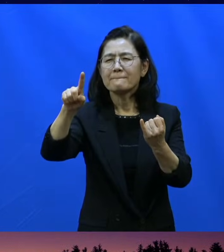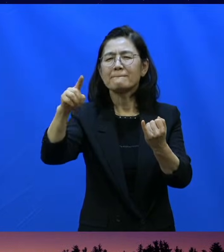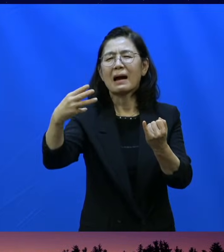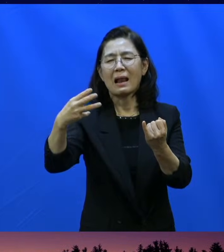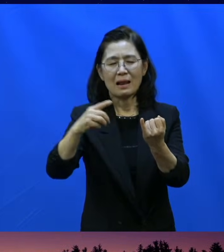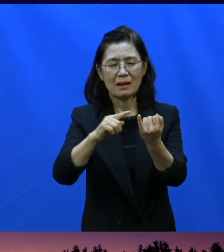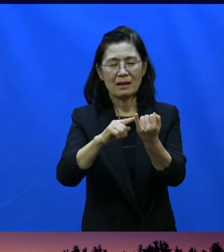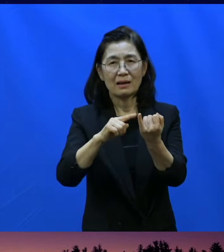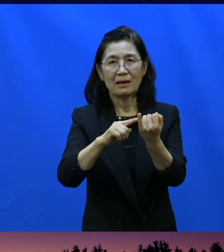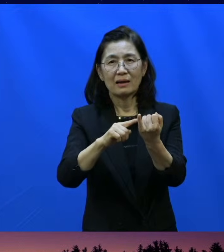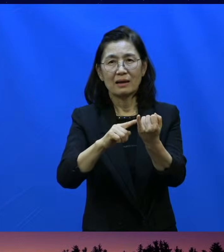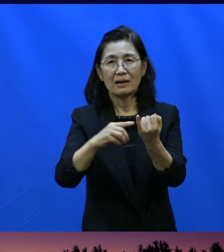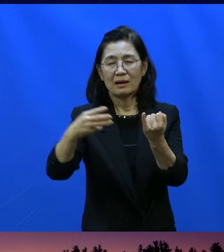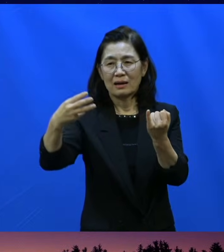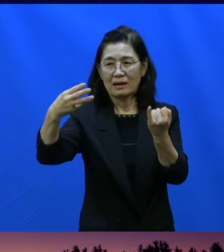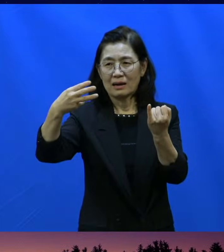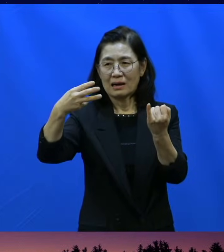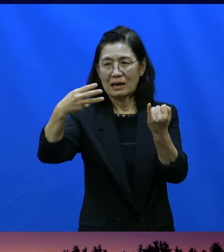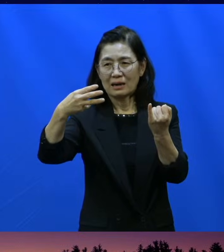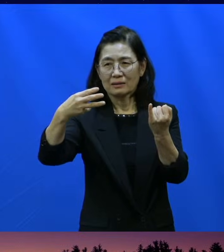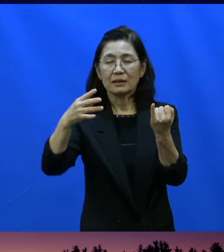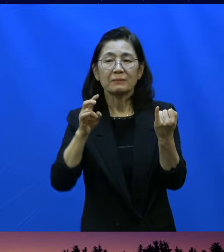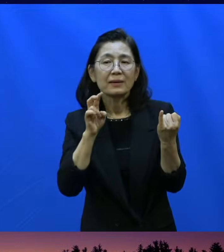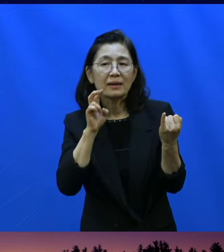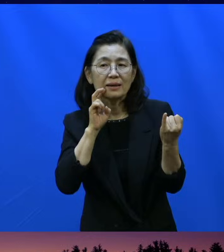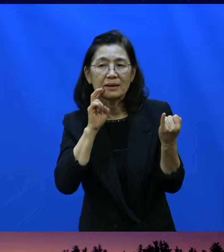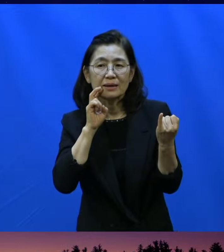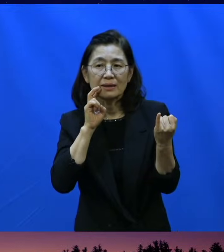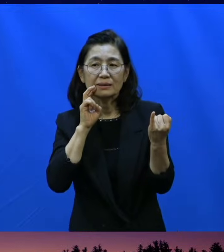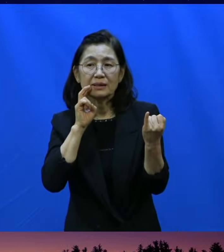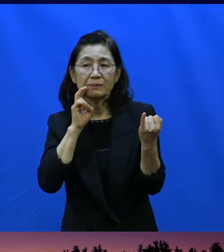또 라합 나오죠. 라합. 기생이에요, 기생.